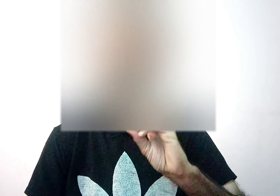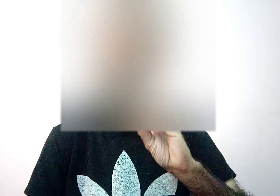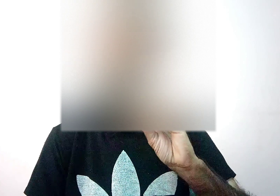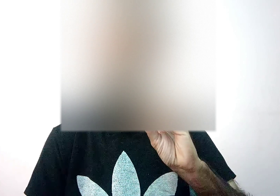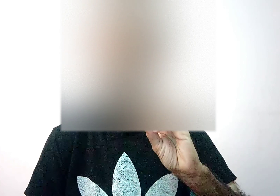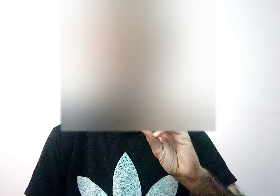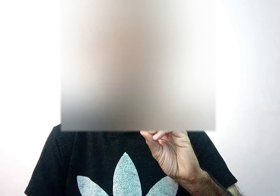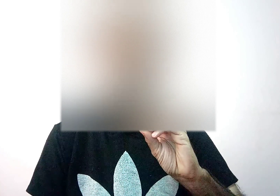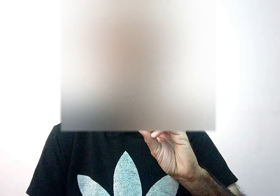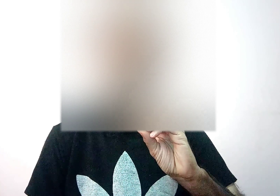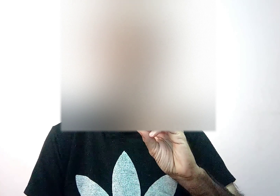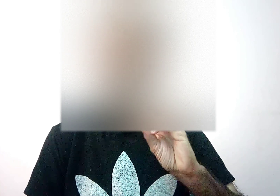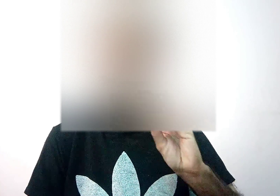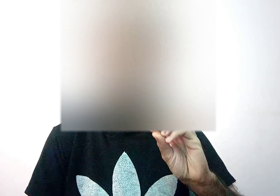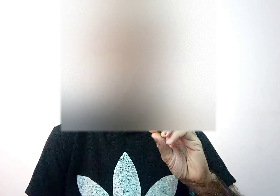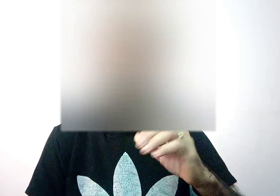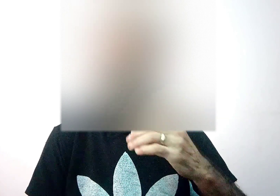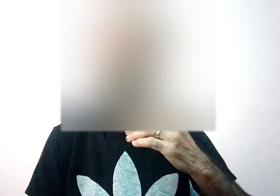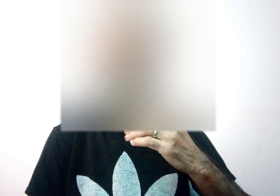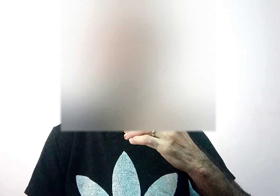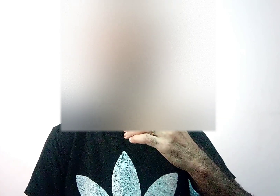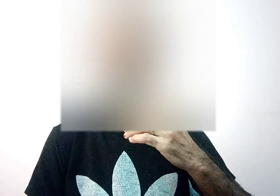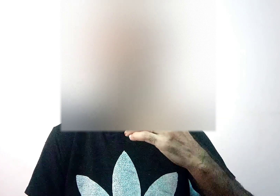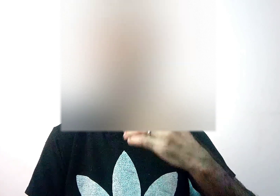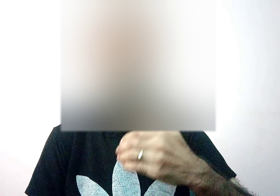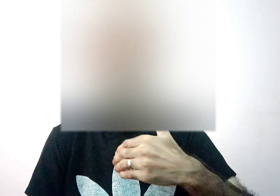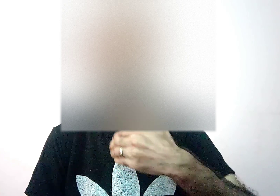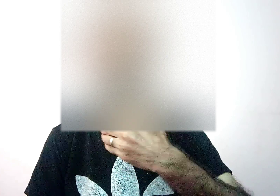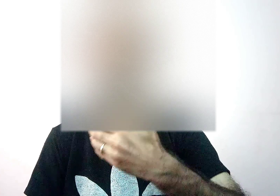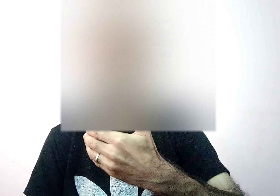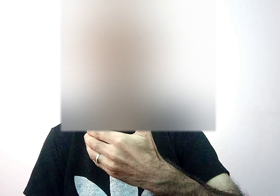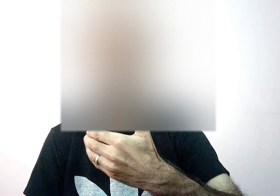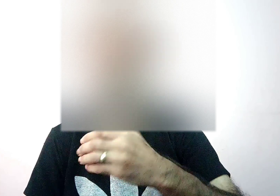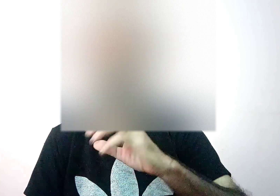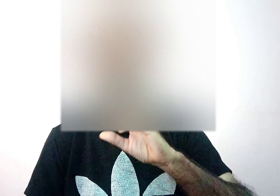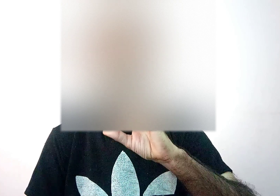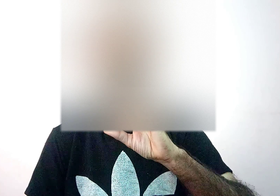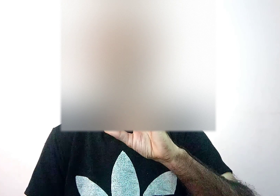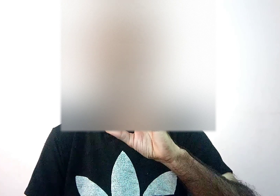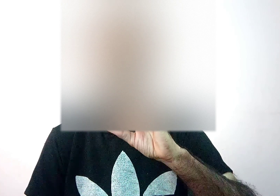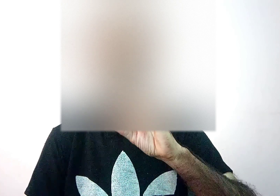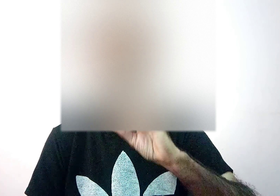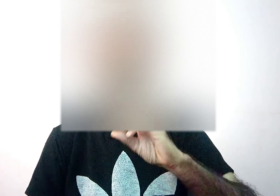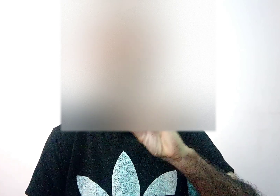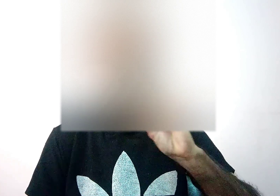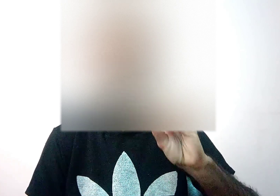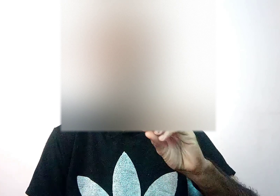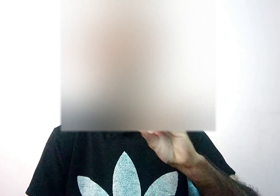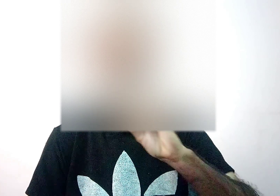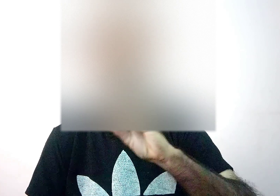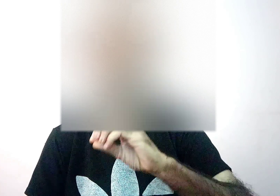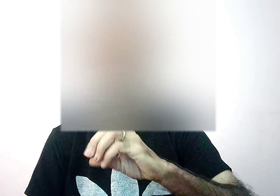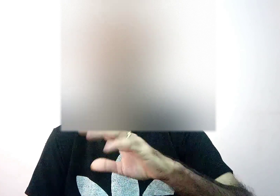لإقليم ديجراي عشان يتم السيطرة عليه ويتم خضوعه للحكومة